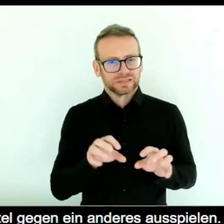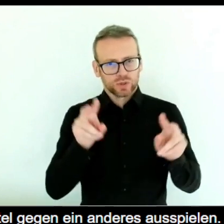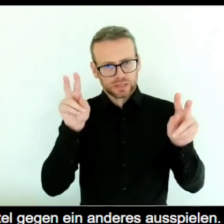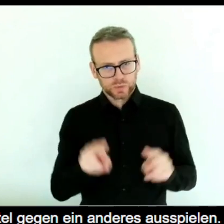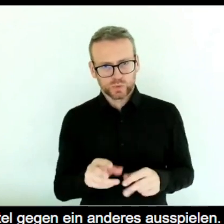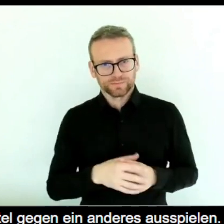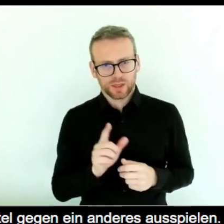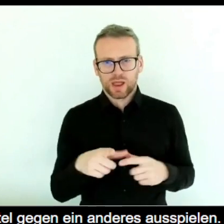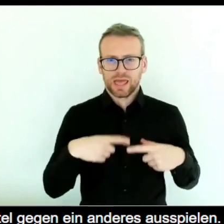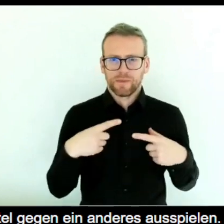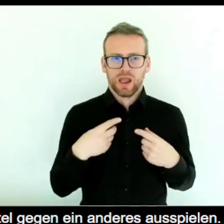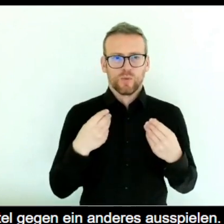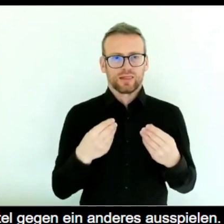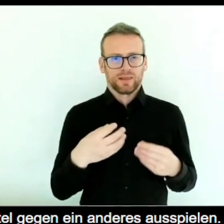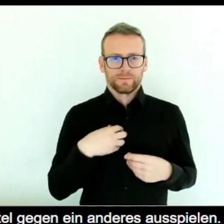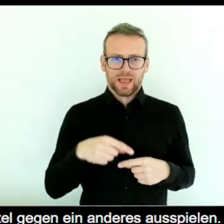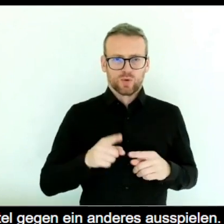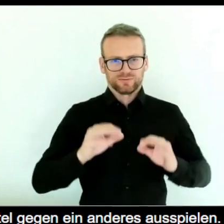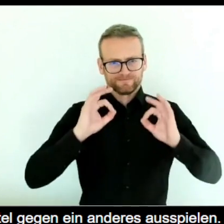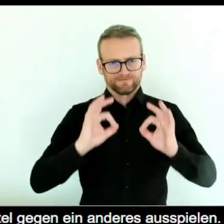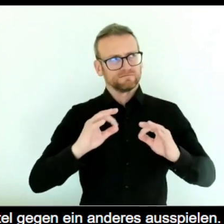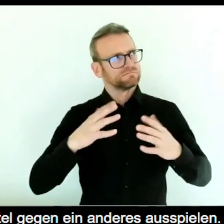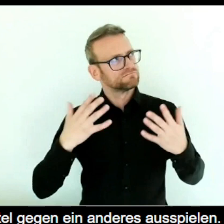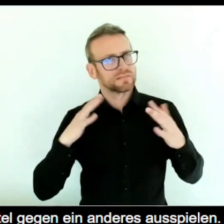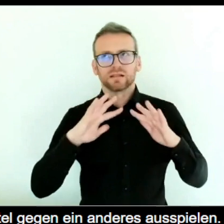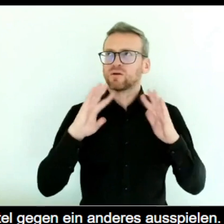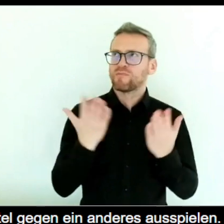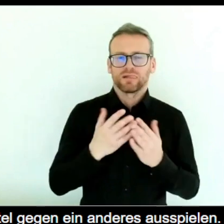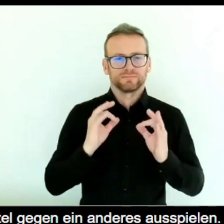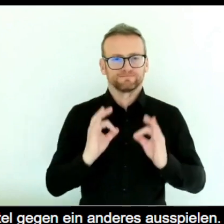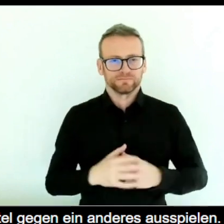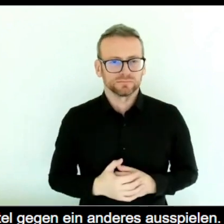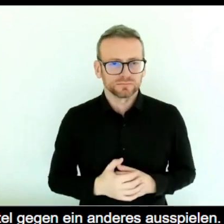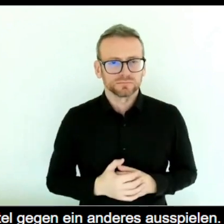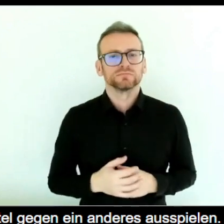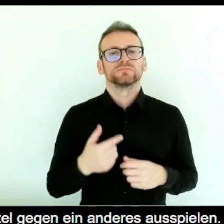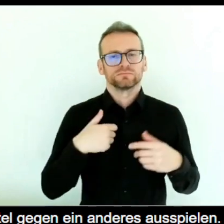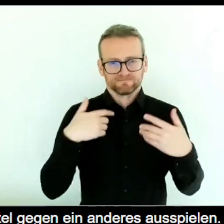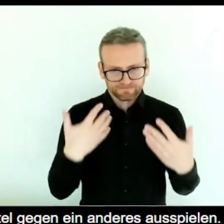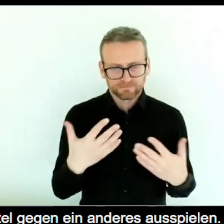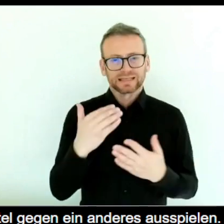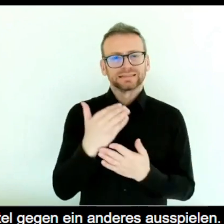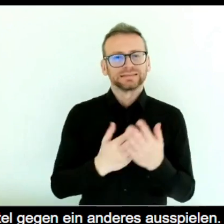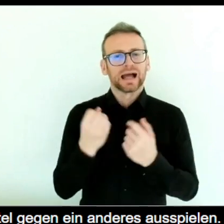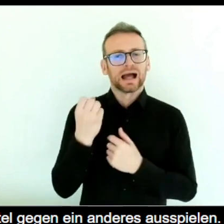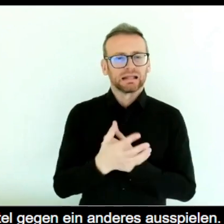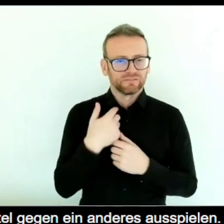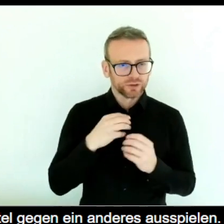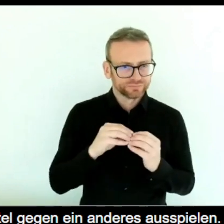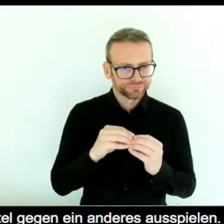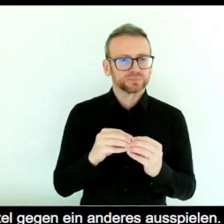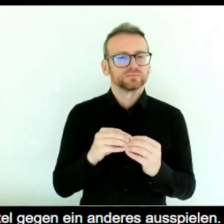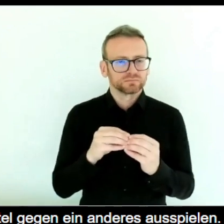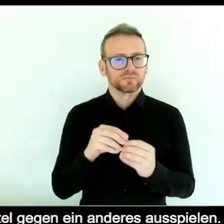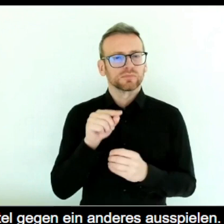wollen die Rechtsstellung des Fahrrads im Konflikt mit anderen Verkehrsträgern verbessern. Weitere Inhalte und Ideen, die werden auch intern